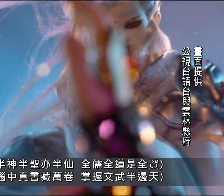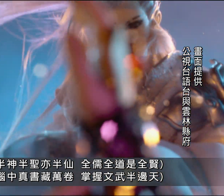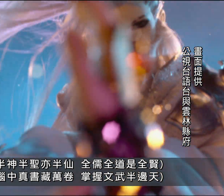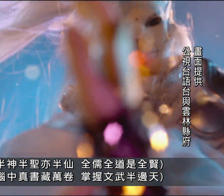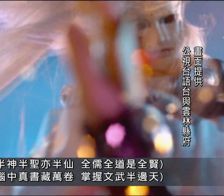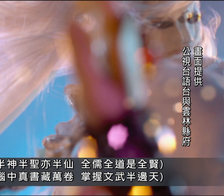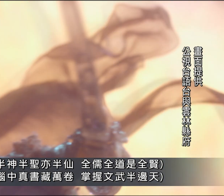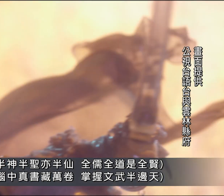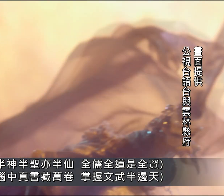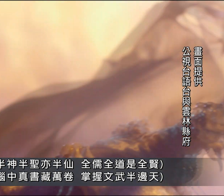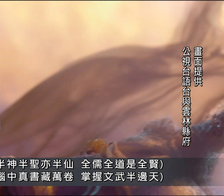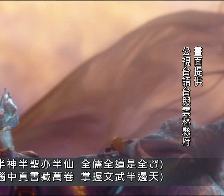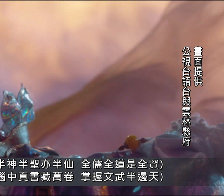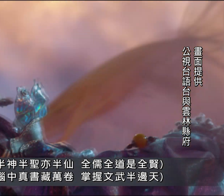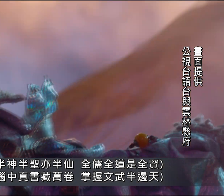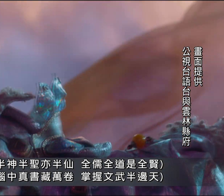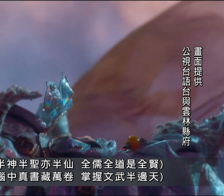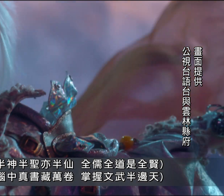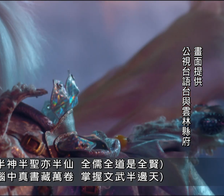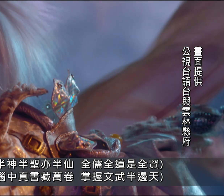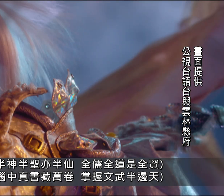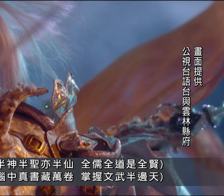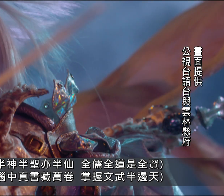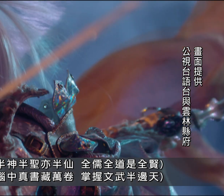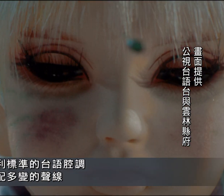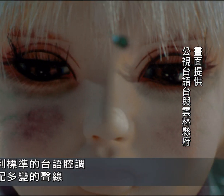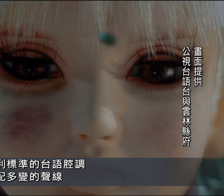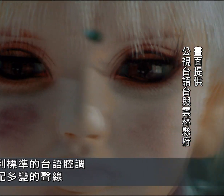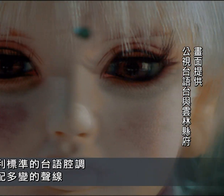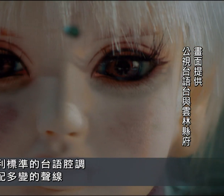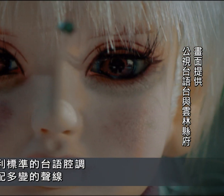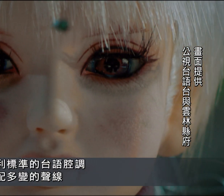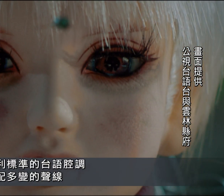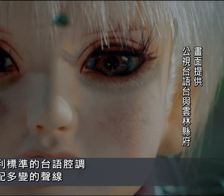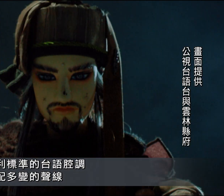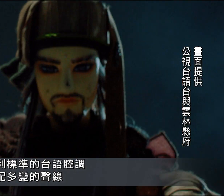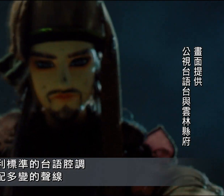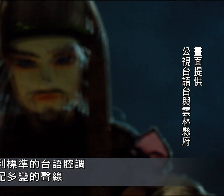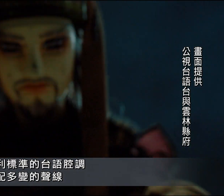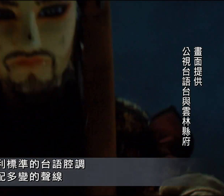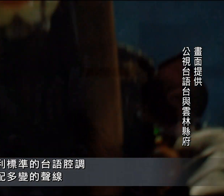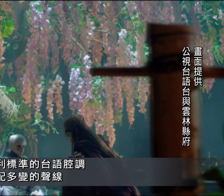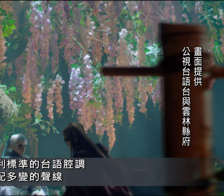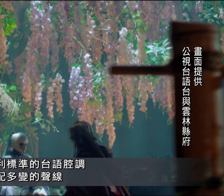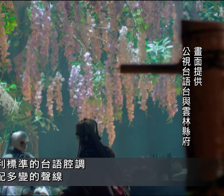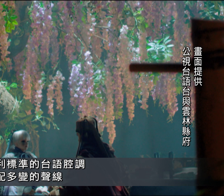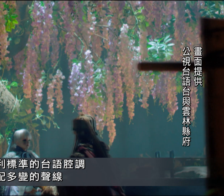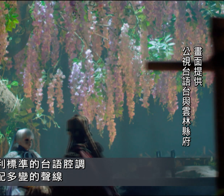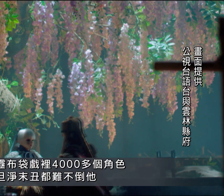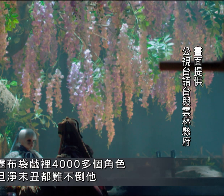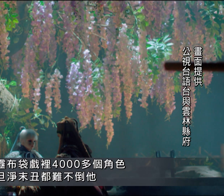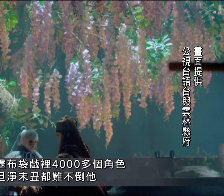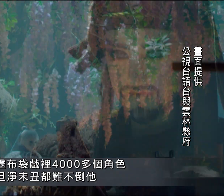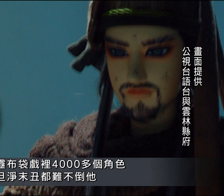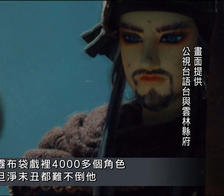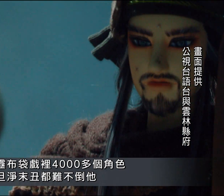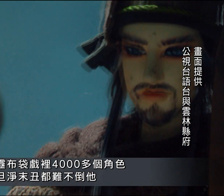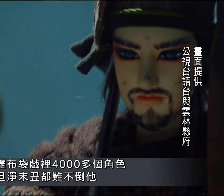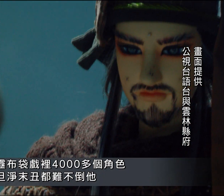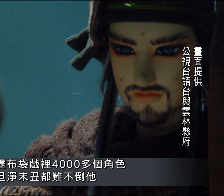那苦路换变天。 流利标准的台语腔调搭配多变的声线，霹雳布袋戏里4000多个角色，